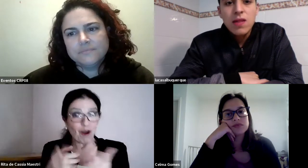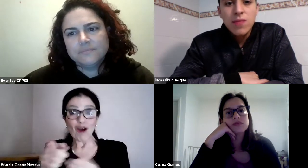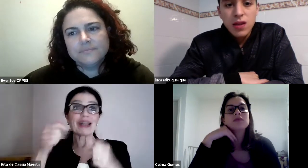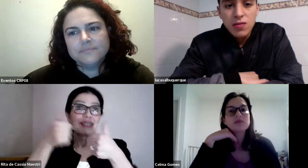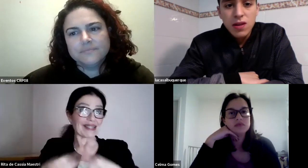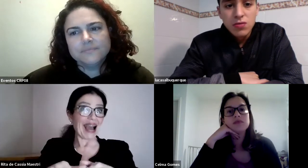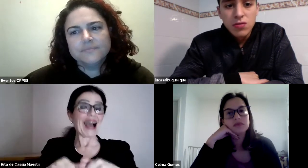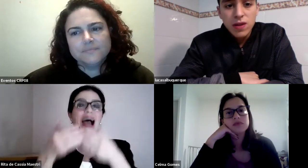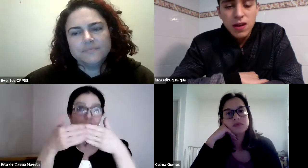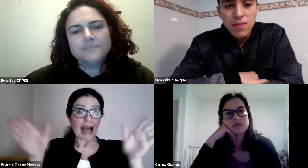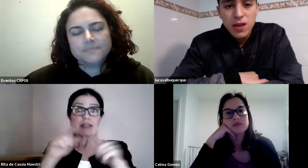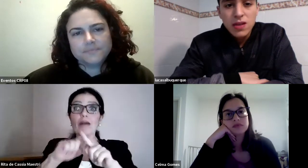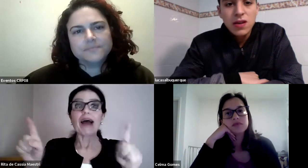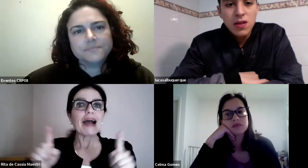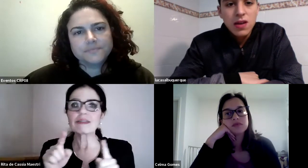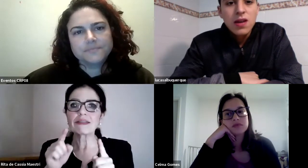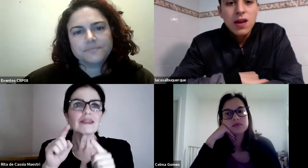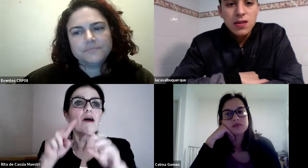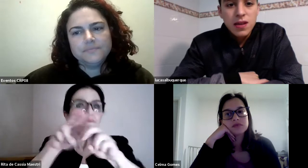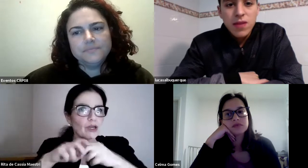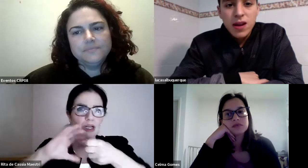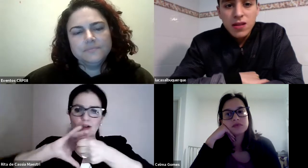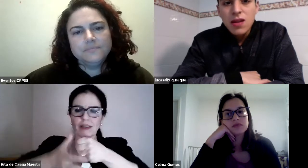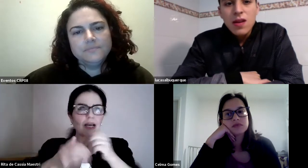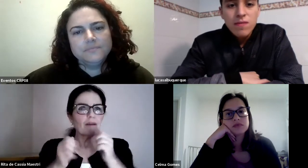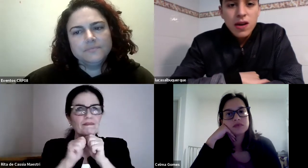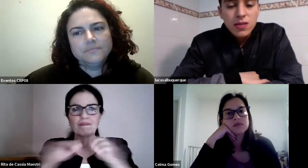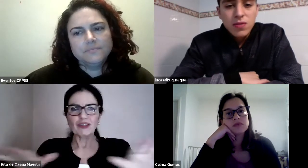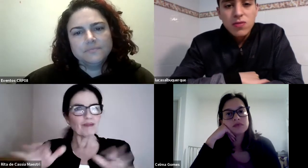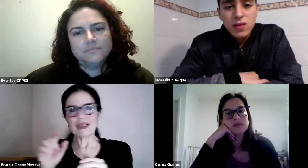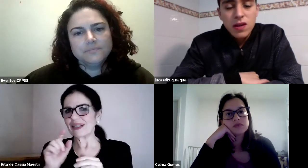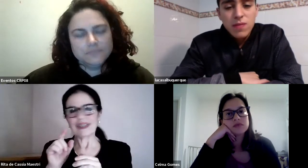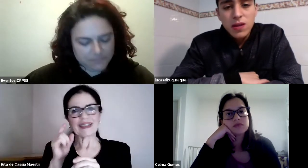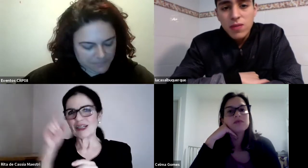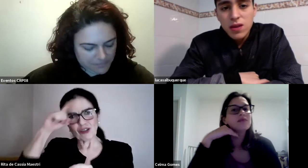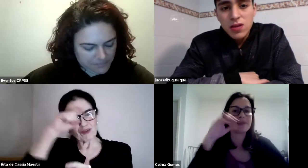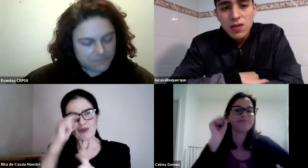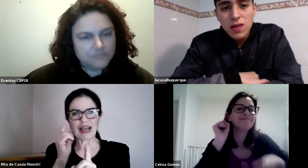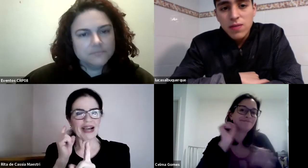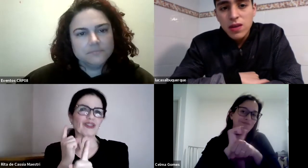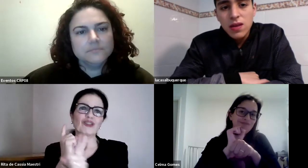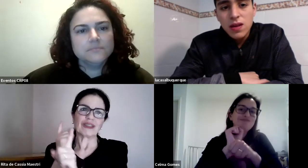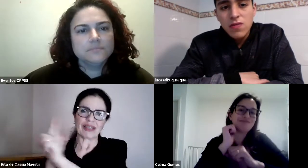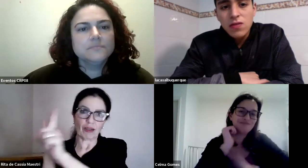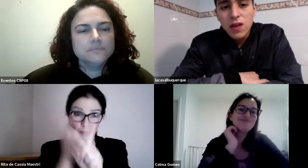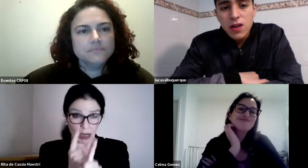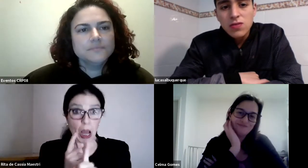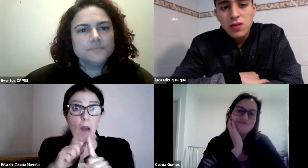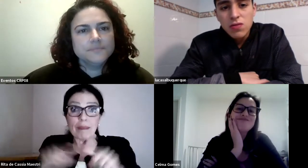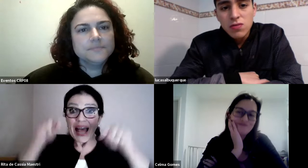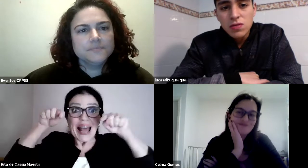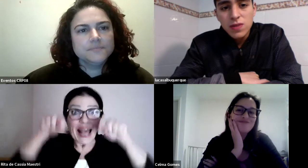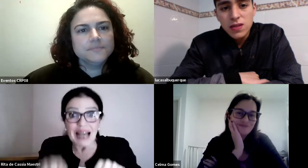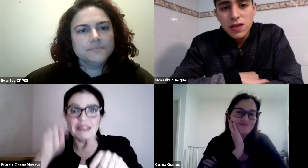Selma reabriu, né? Lutou para que reabrisse, agora ela está aberta, mas por conta da pandemia a gente sabe que a dificuldade